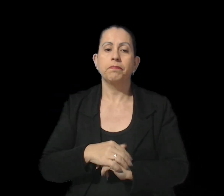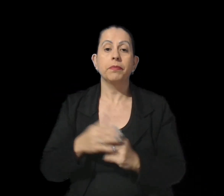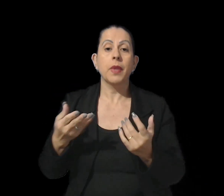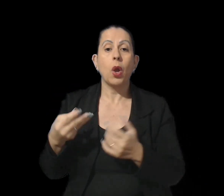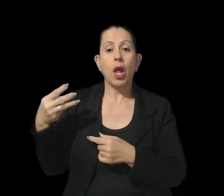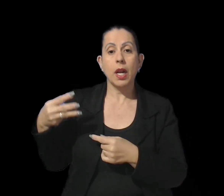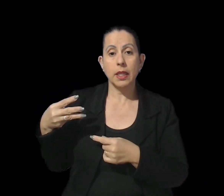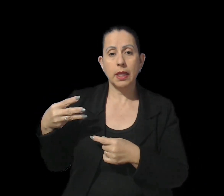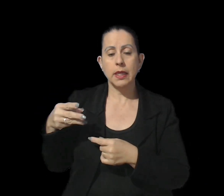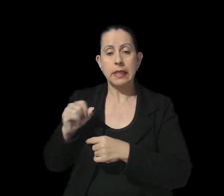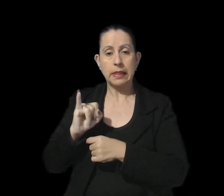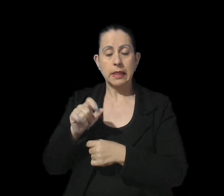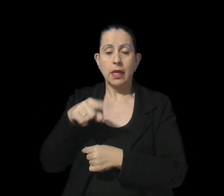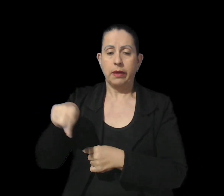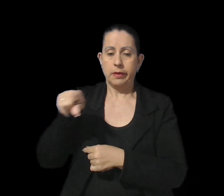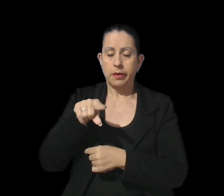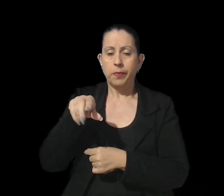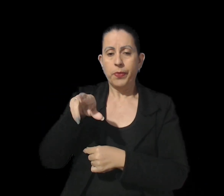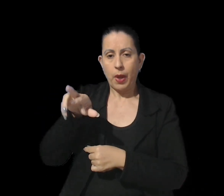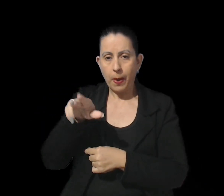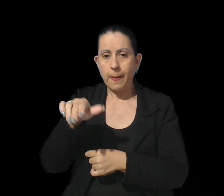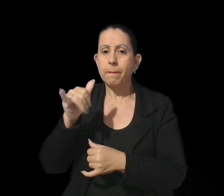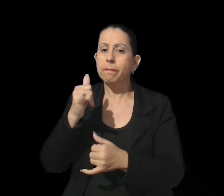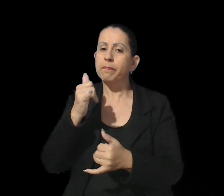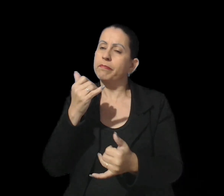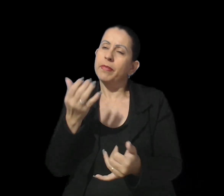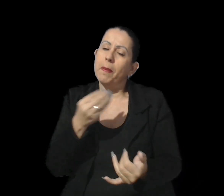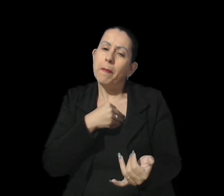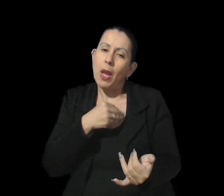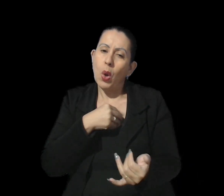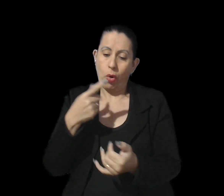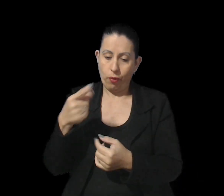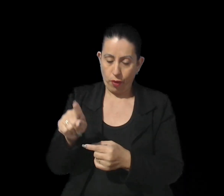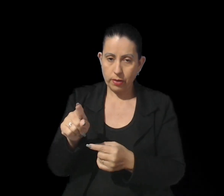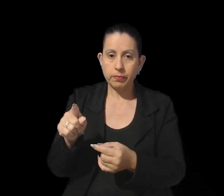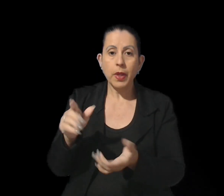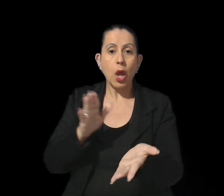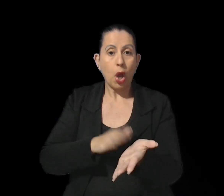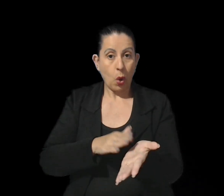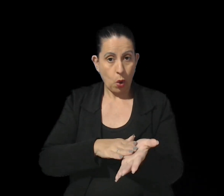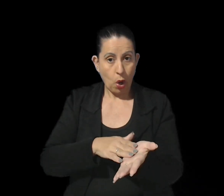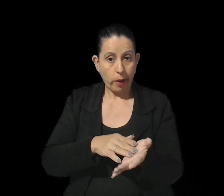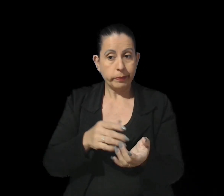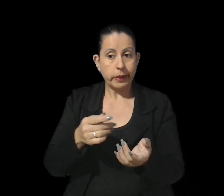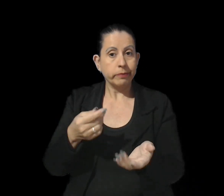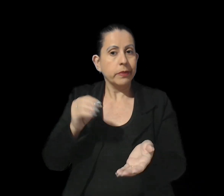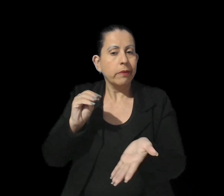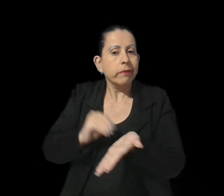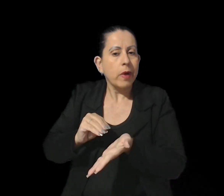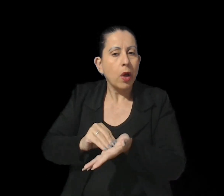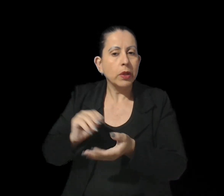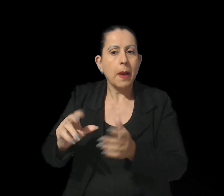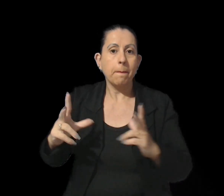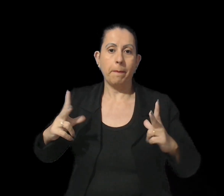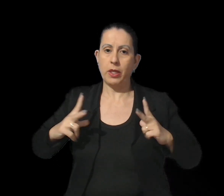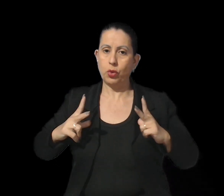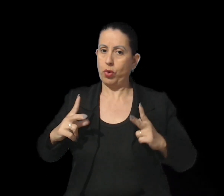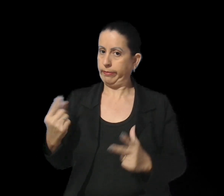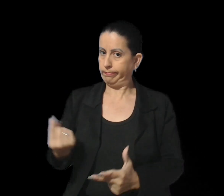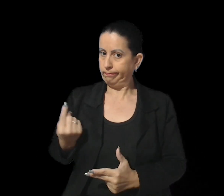Se o vosso irmão pecou contra vós, cobrai-lhe a falta em particular, a sós, com